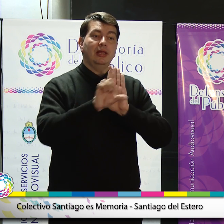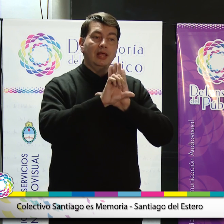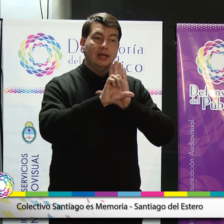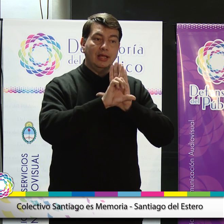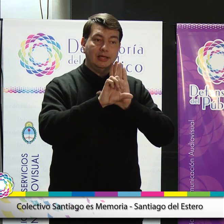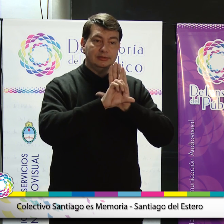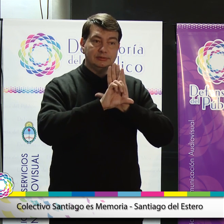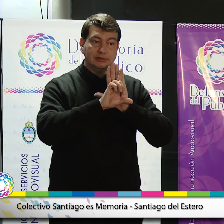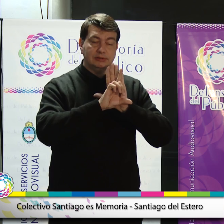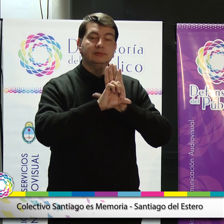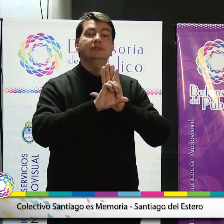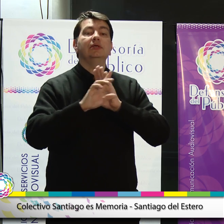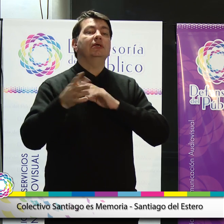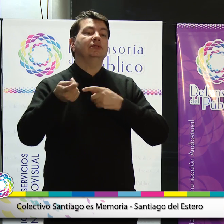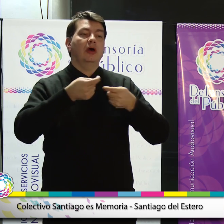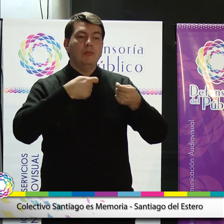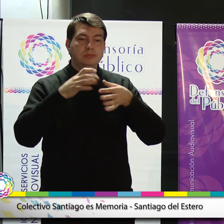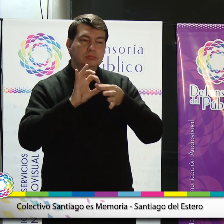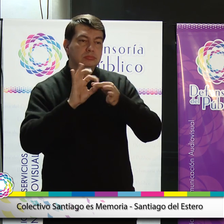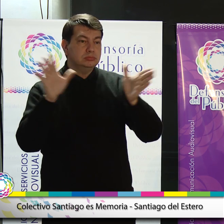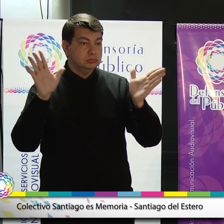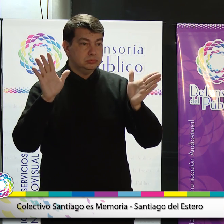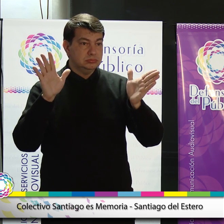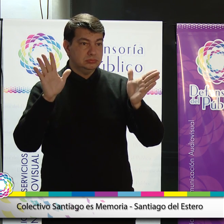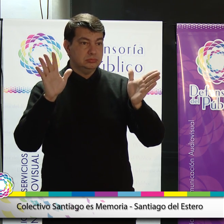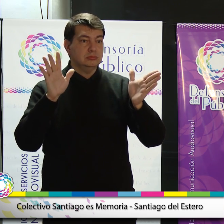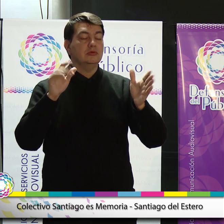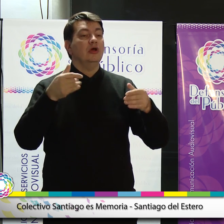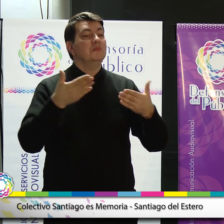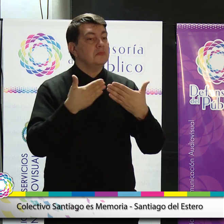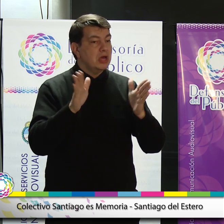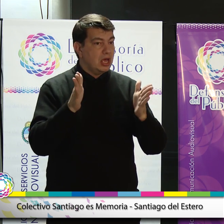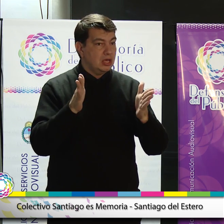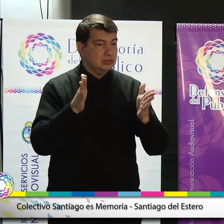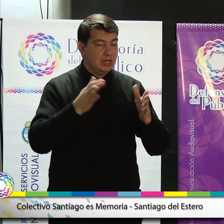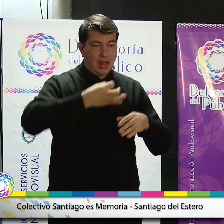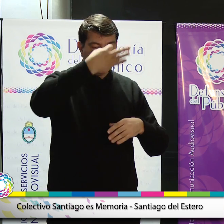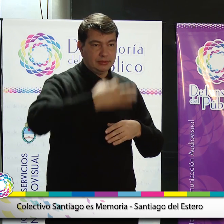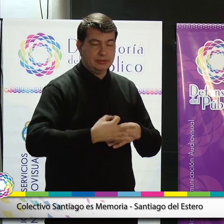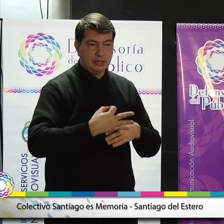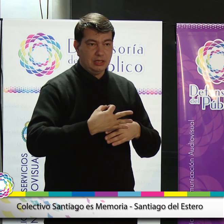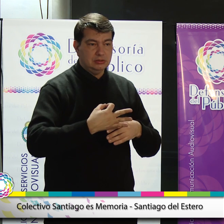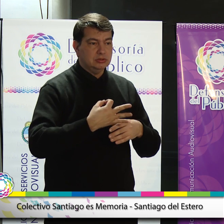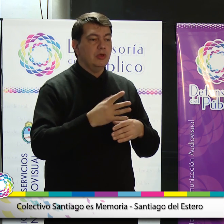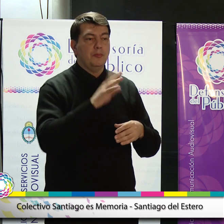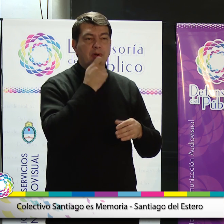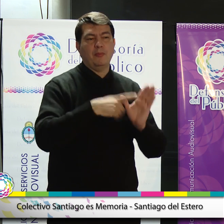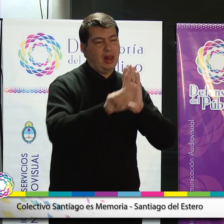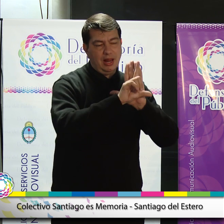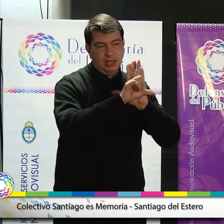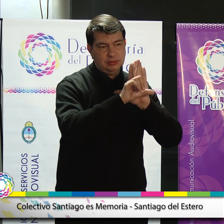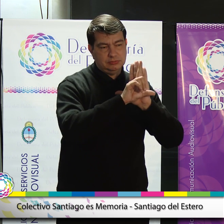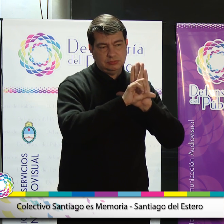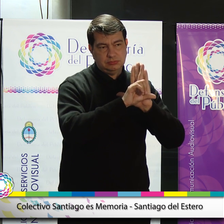libre mercado no se apliquen como criterio de fomento a la producción porque decimos esto porque la ley podrá tener